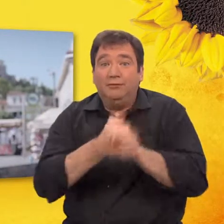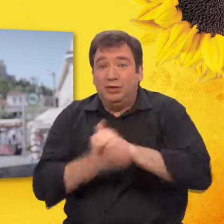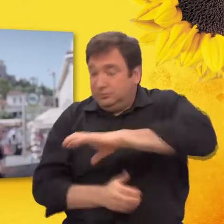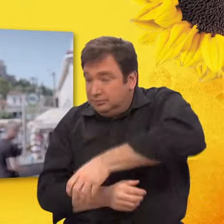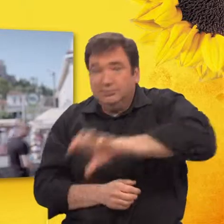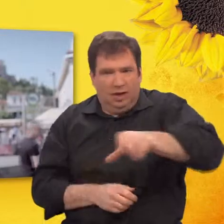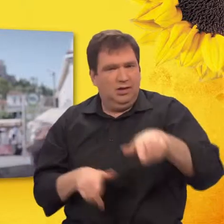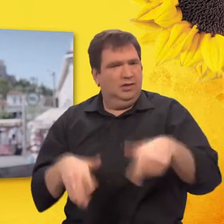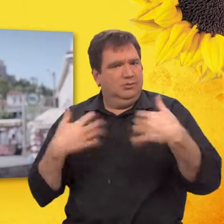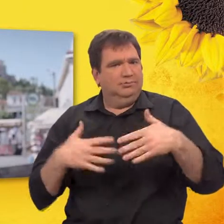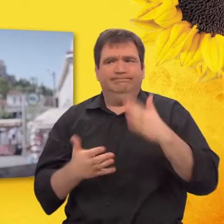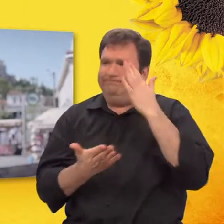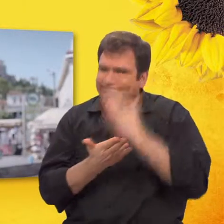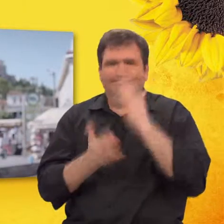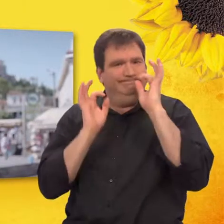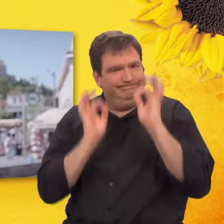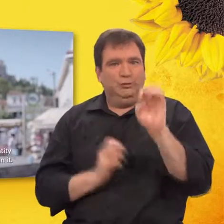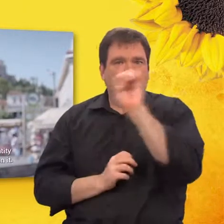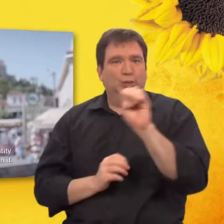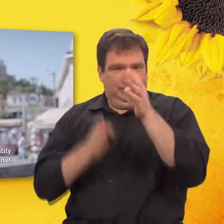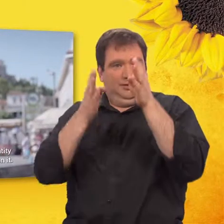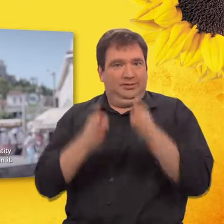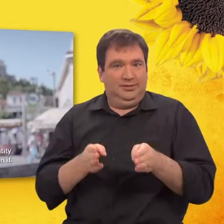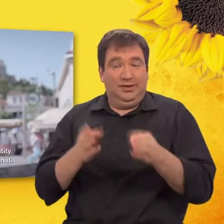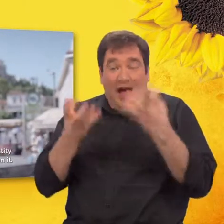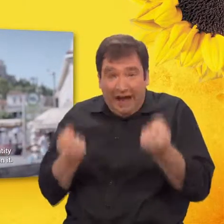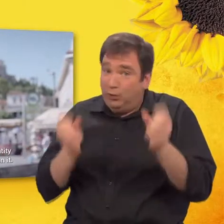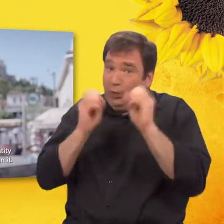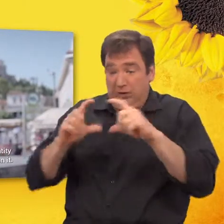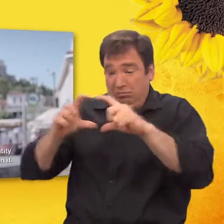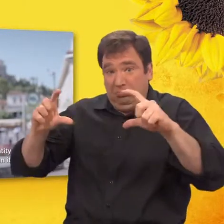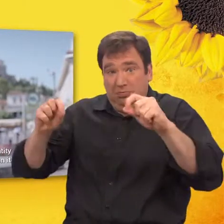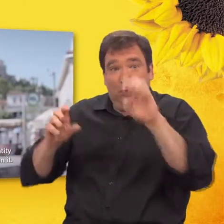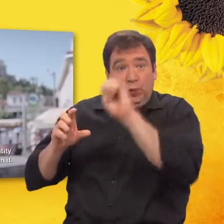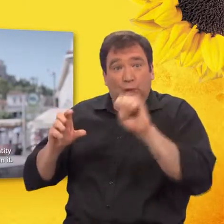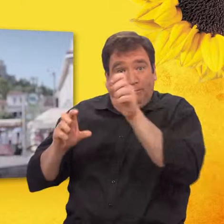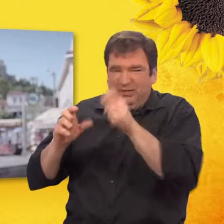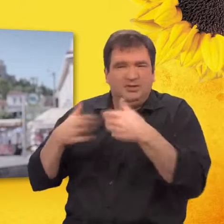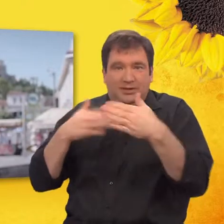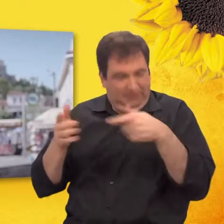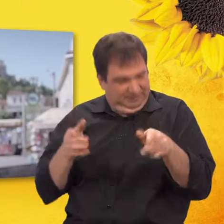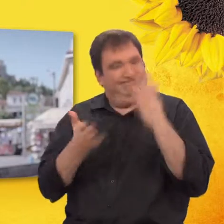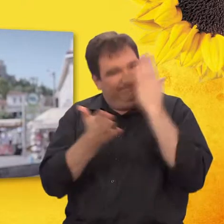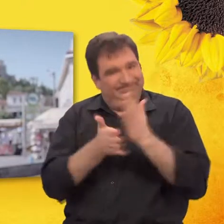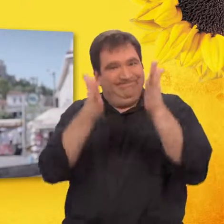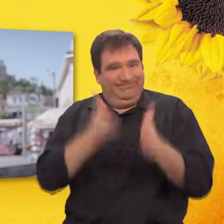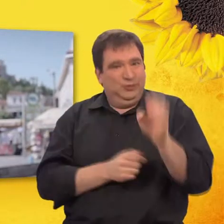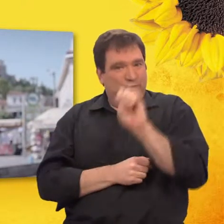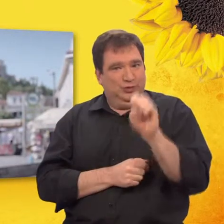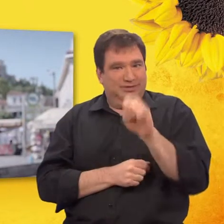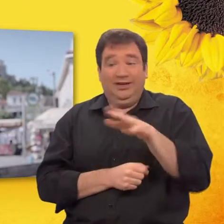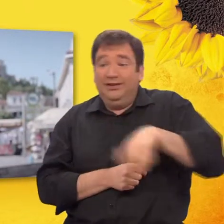σε μια άλλη, άρα είναι πραγματικά Ευρωπαίοι πολίτες, ακόμα και αν δεν έχουν πάρει μια ταυτότητα που να λέει Ευρωπαίος πολίτης. Αυτοί οι νέοι άνθρωποι λοιπόν μπορούν